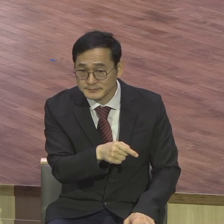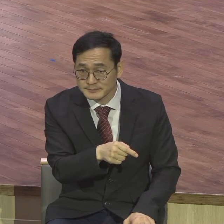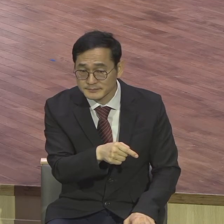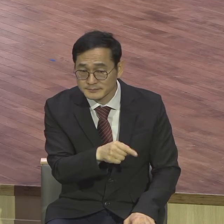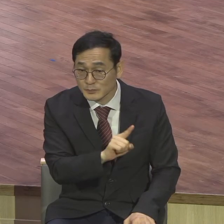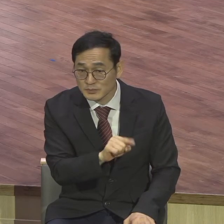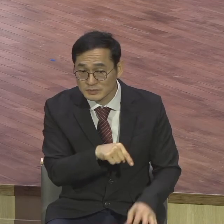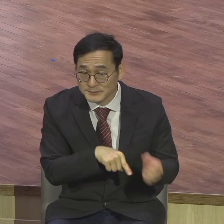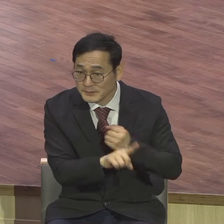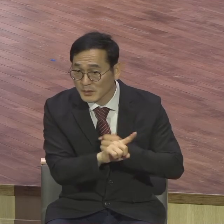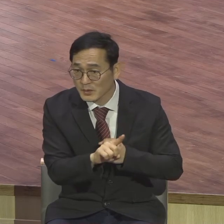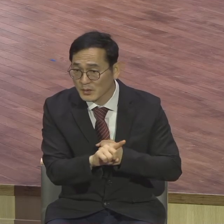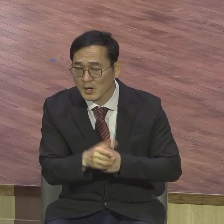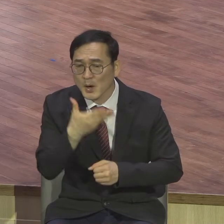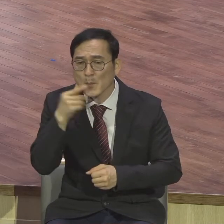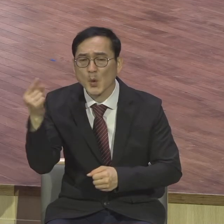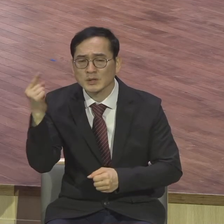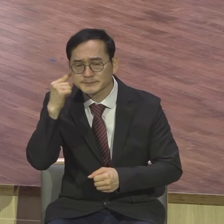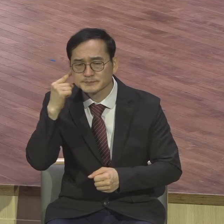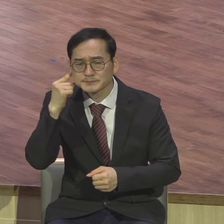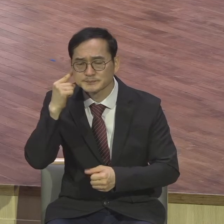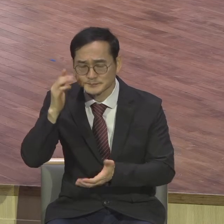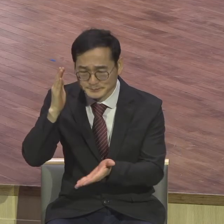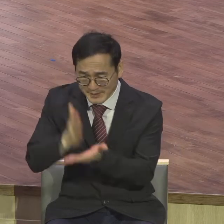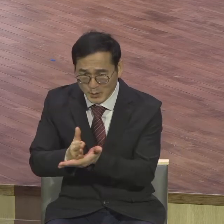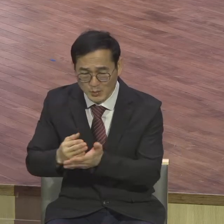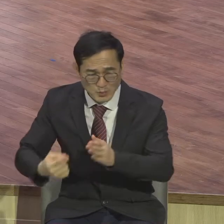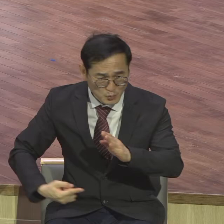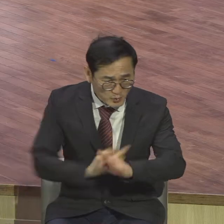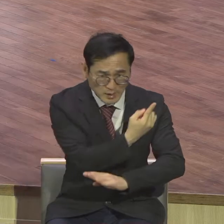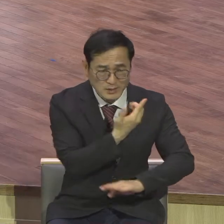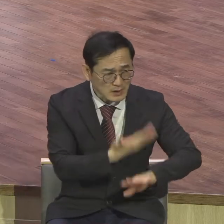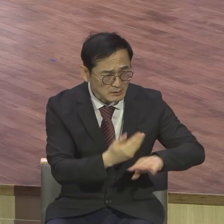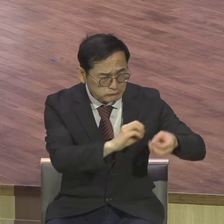아니라는 말이잖아요. 복음 하나밖에 없는데